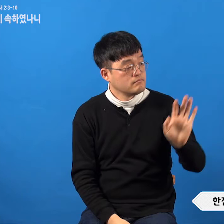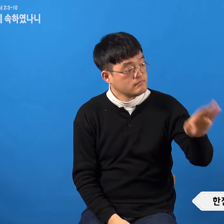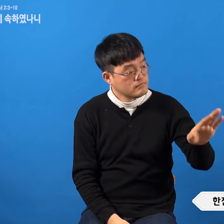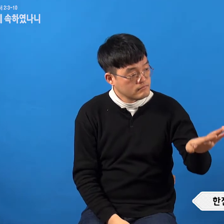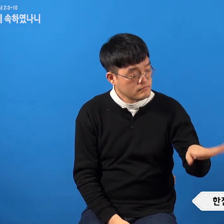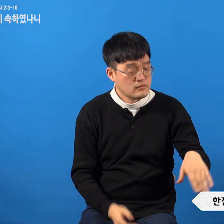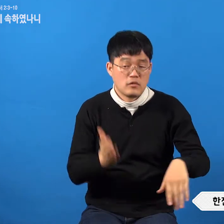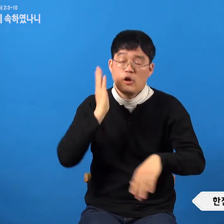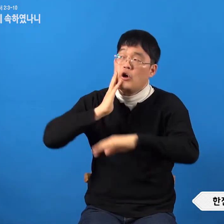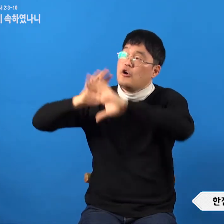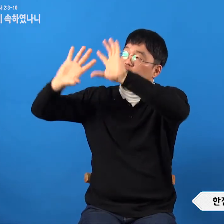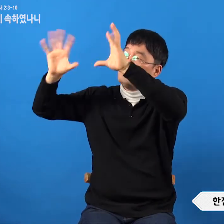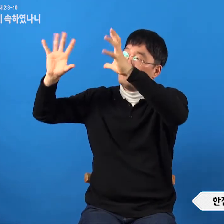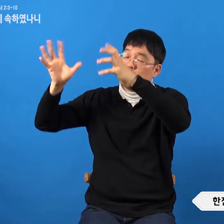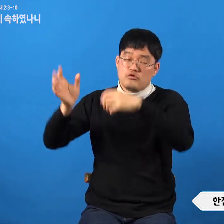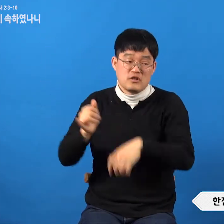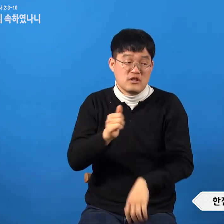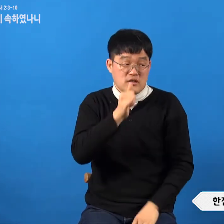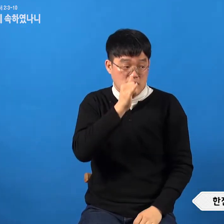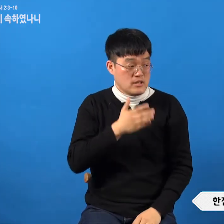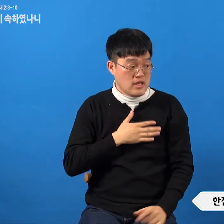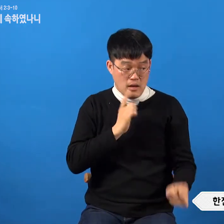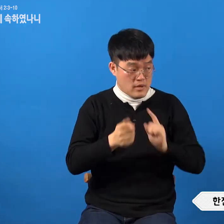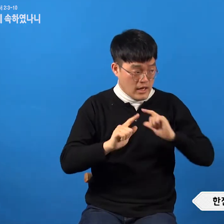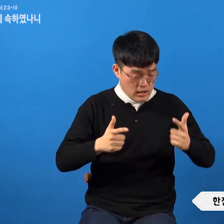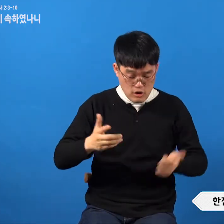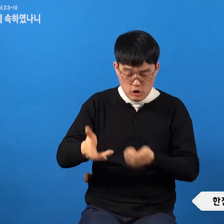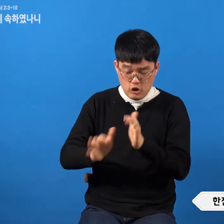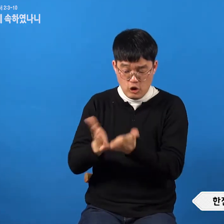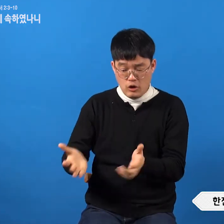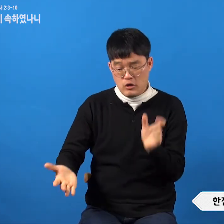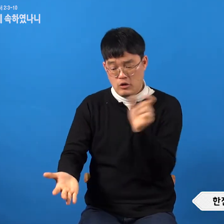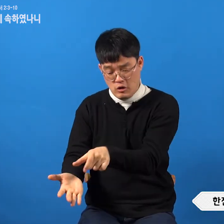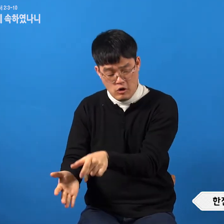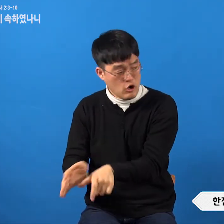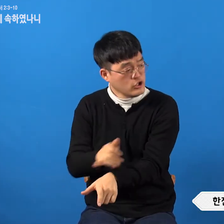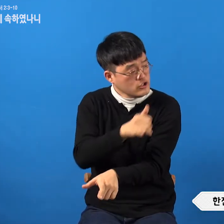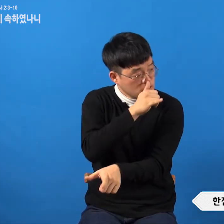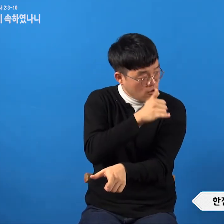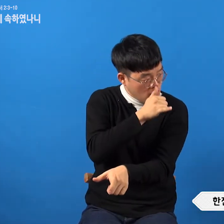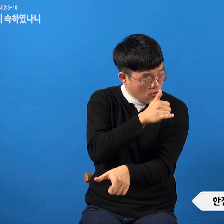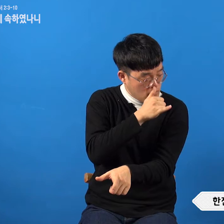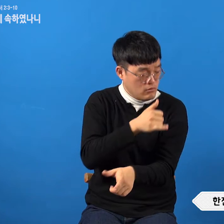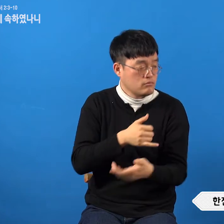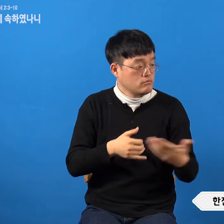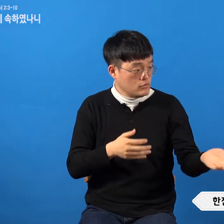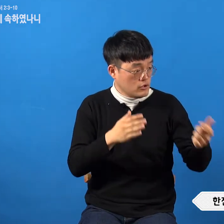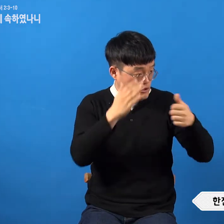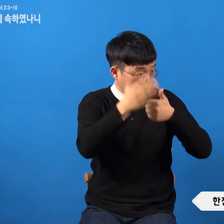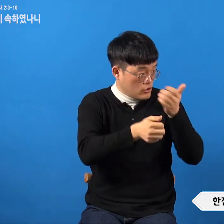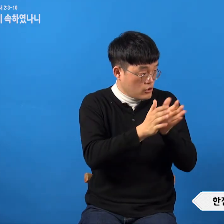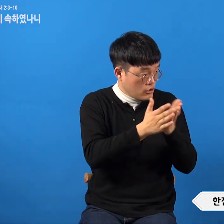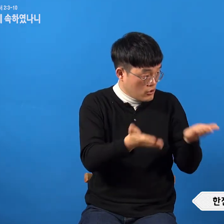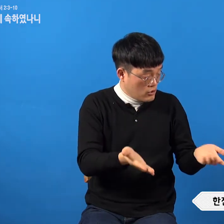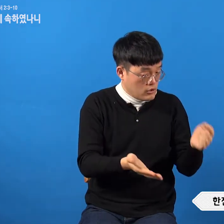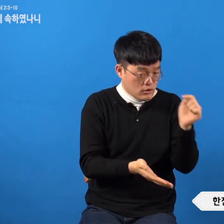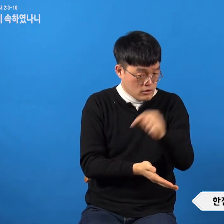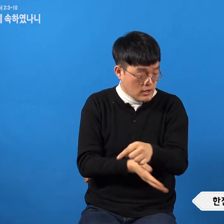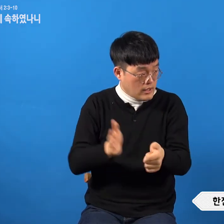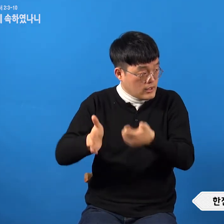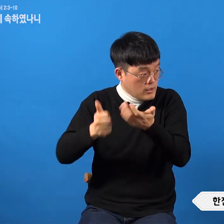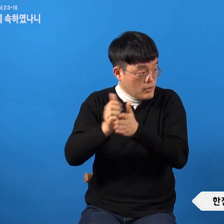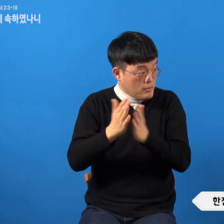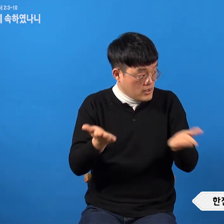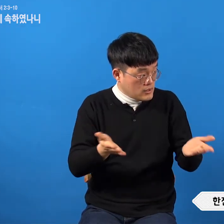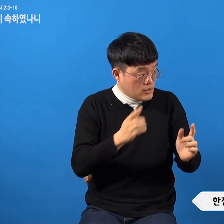성도님, 천국이 있다는 것은 제 말이 아니고 성경이 말씀하고 있습니다. 성도님도 성경이